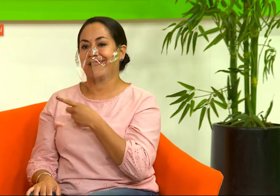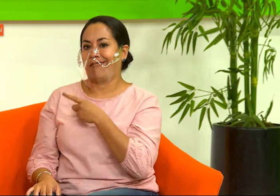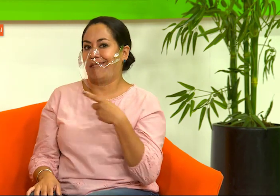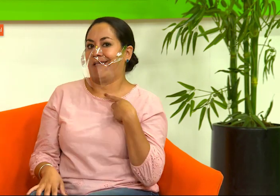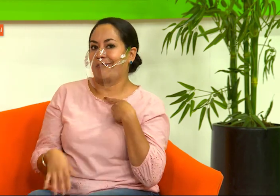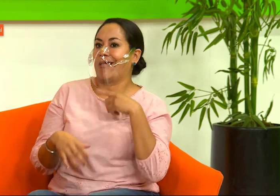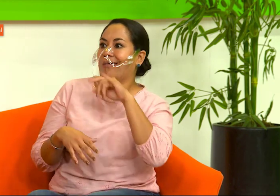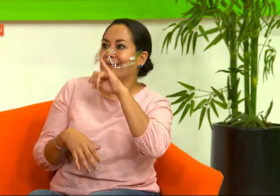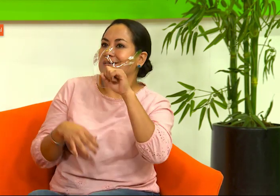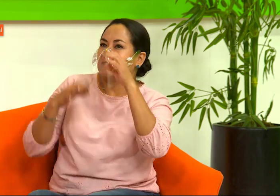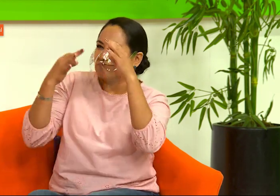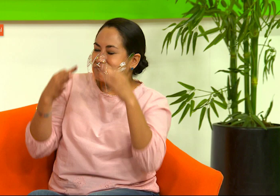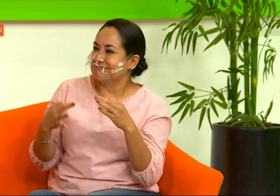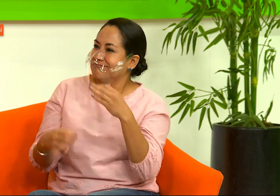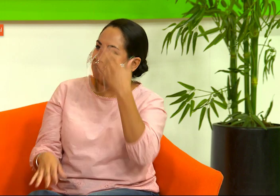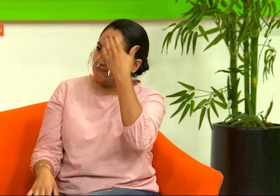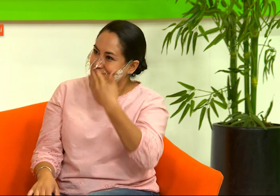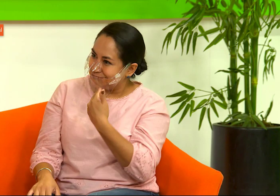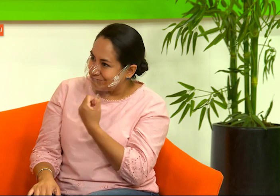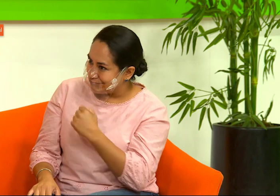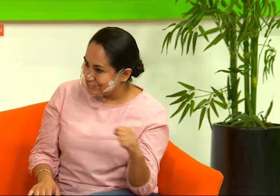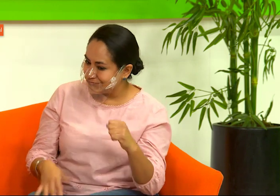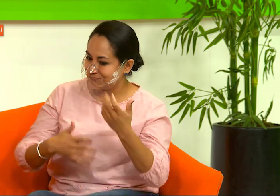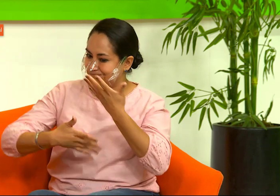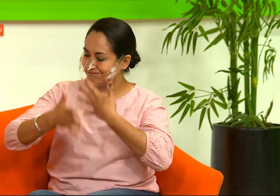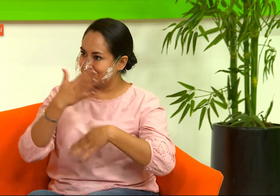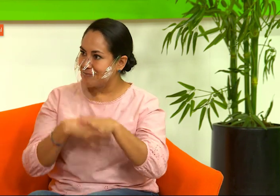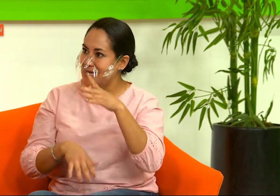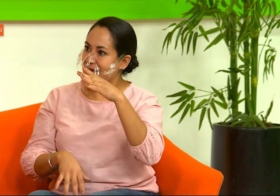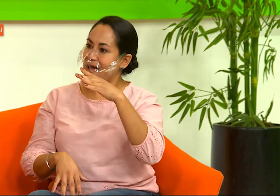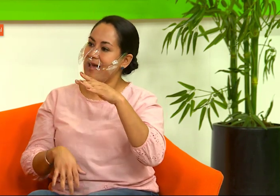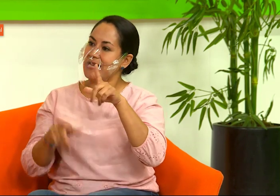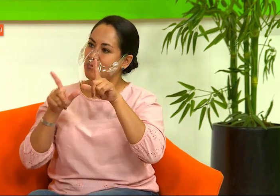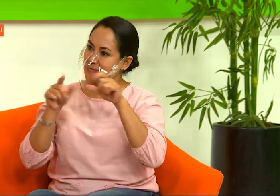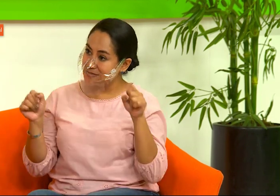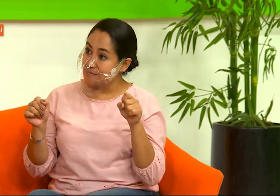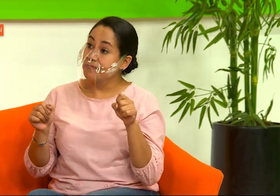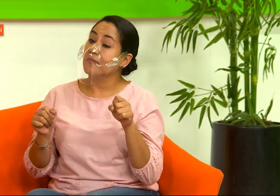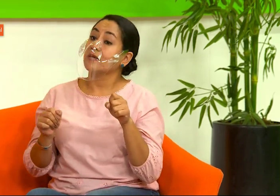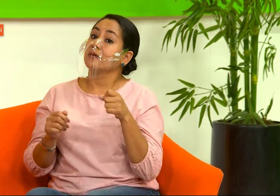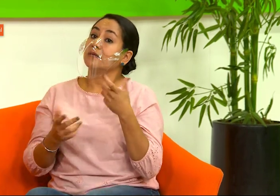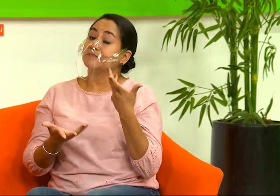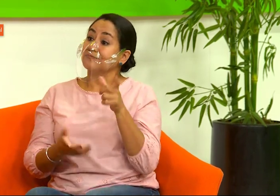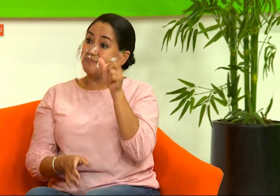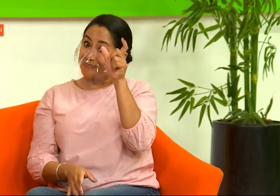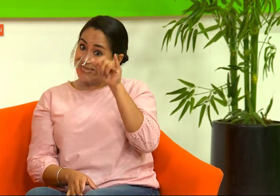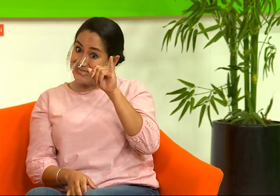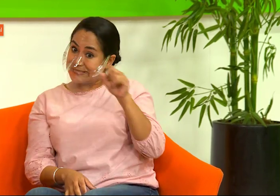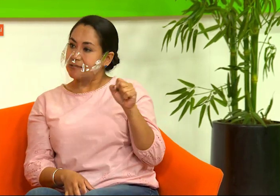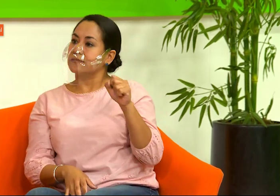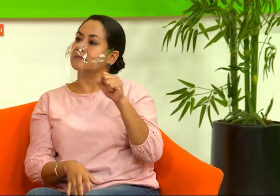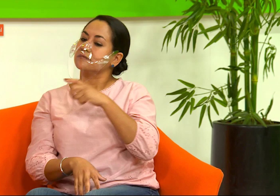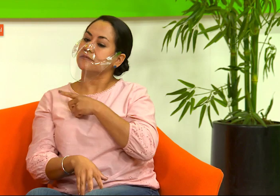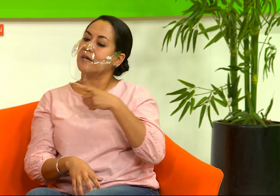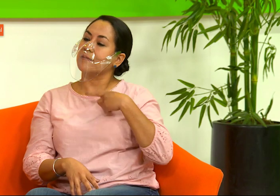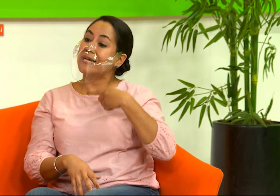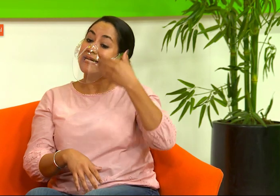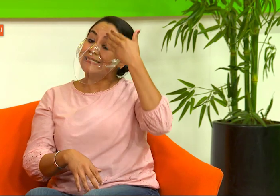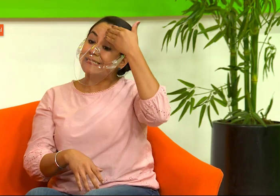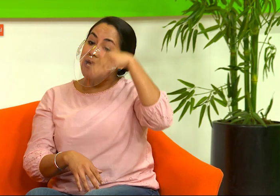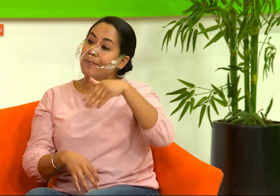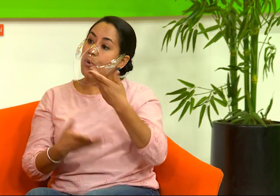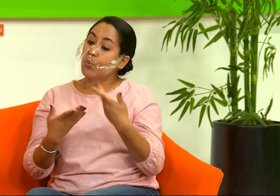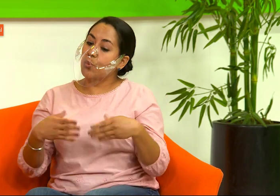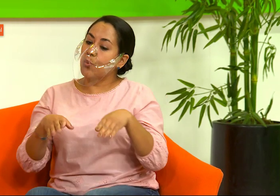el mismo orden del español, sino tiene que saber 100% su lengua, respetar la estructura de la lengua